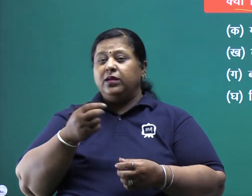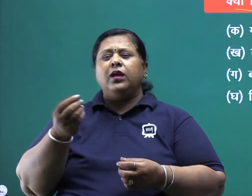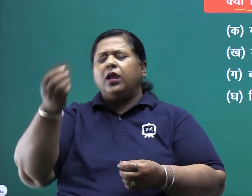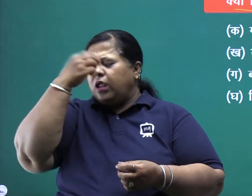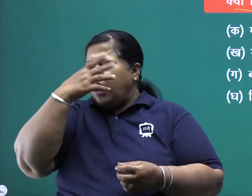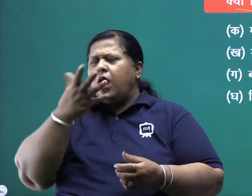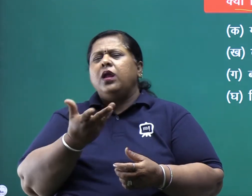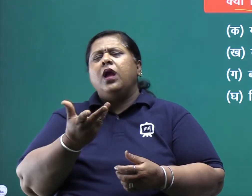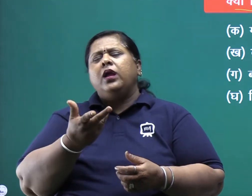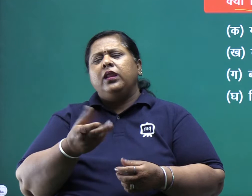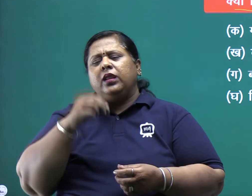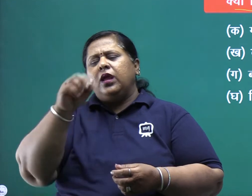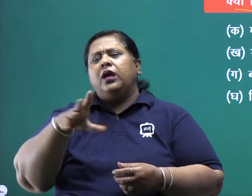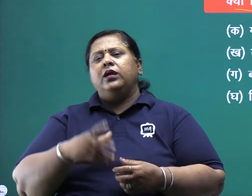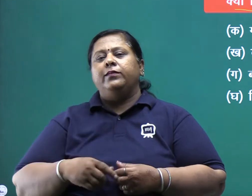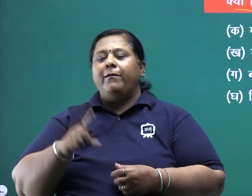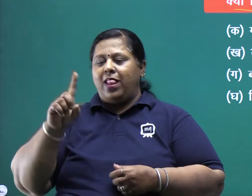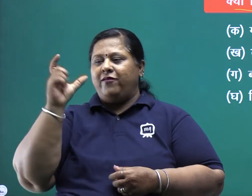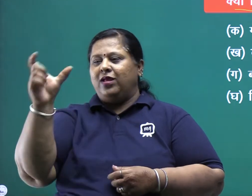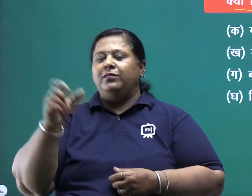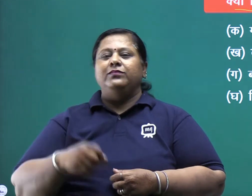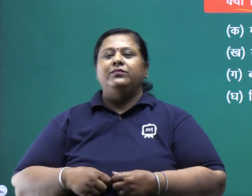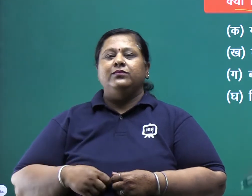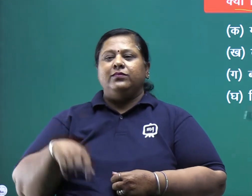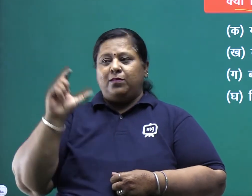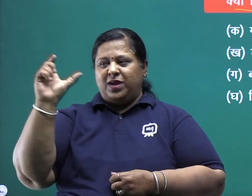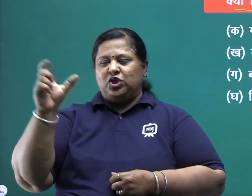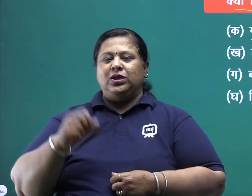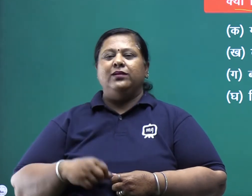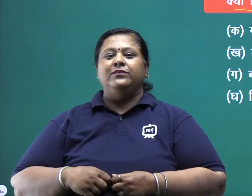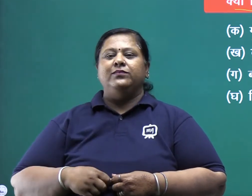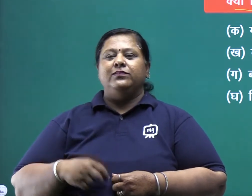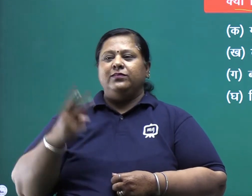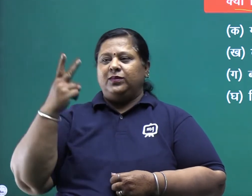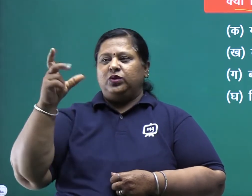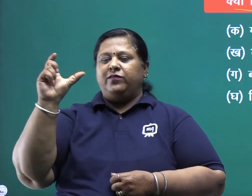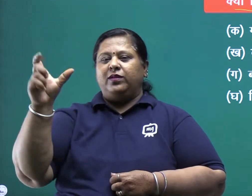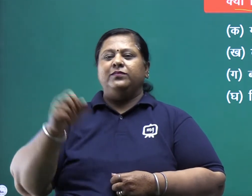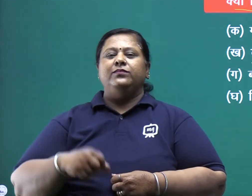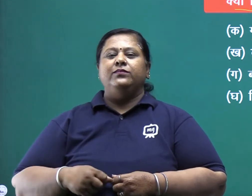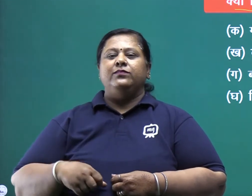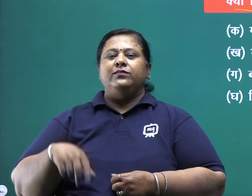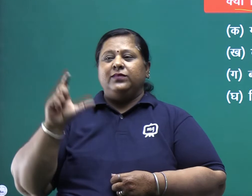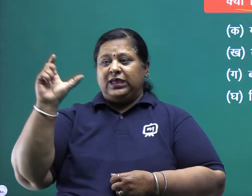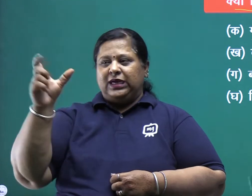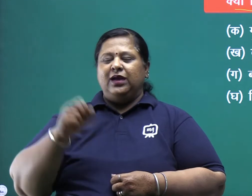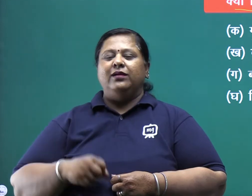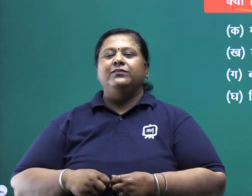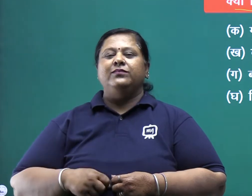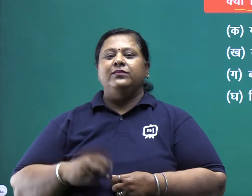क्या गिर गया? पहला विकल्प मच्छर, दूसरा विकल्प